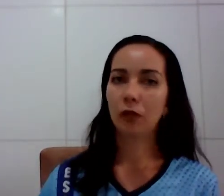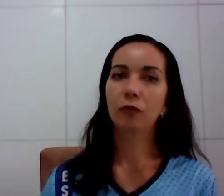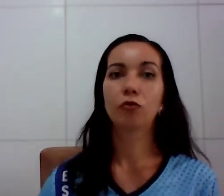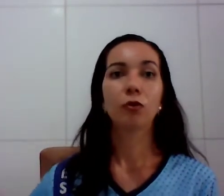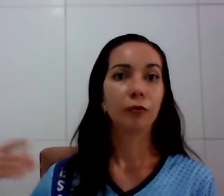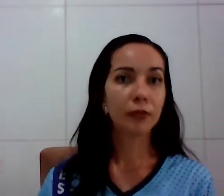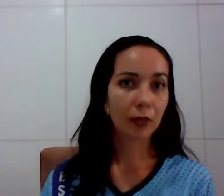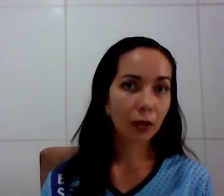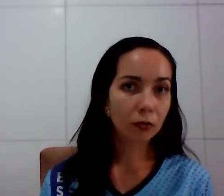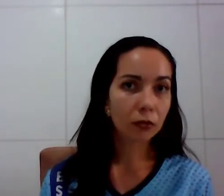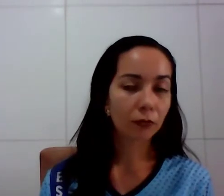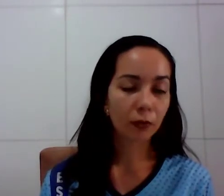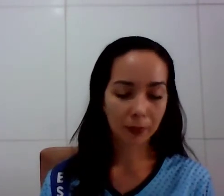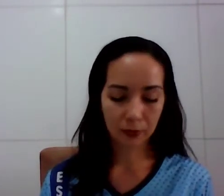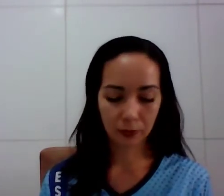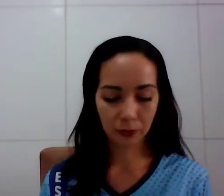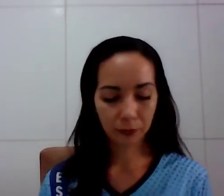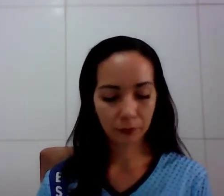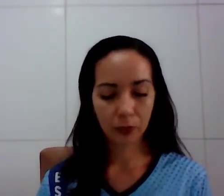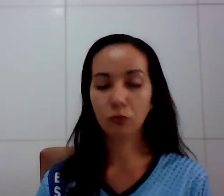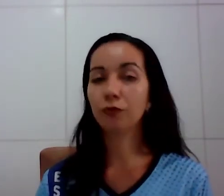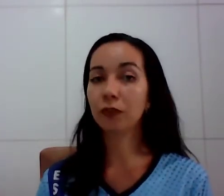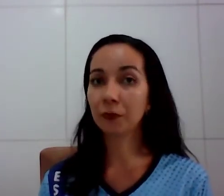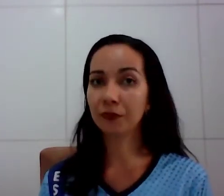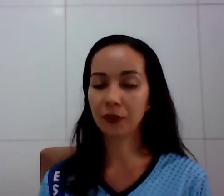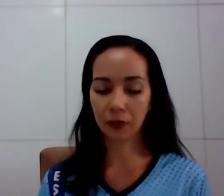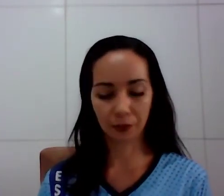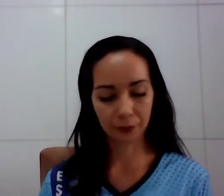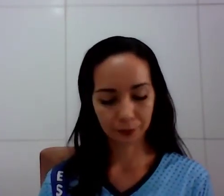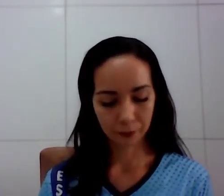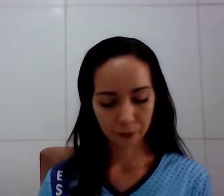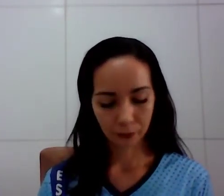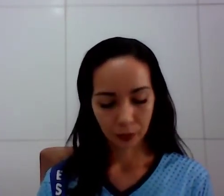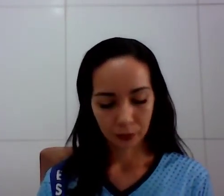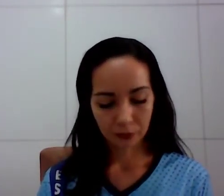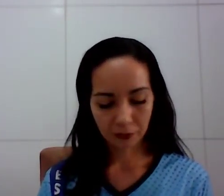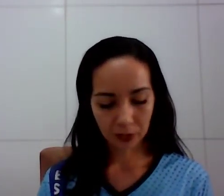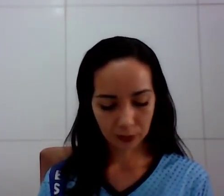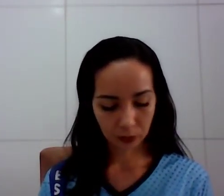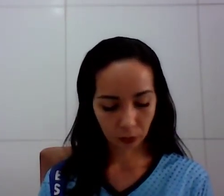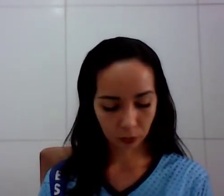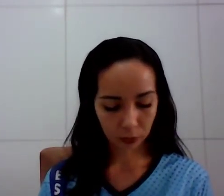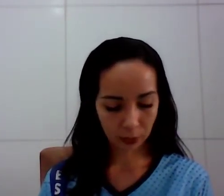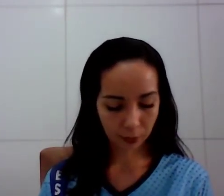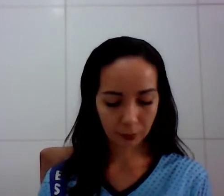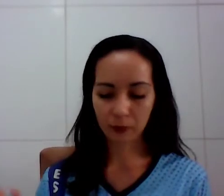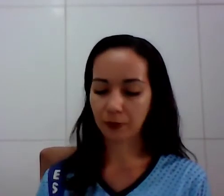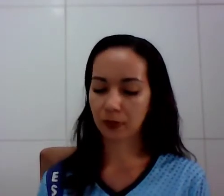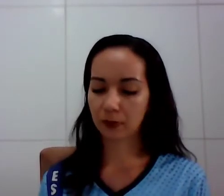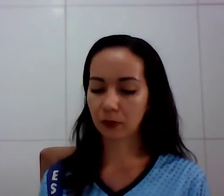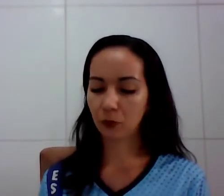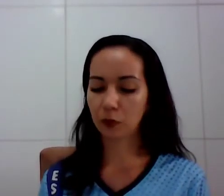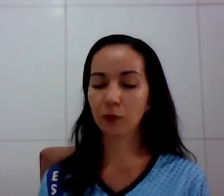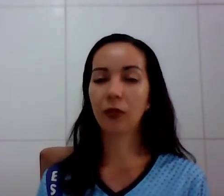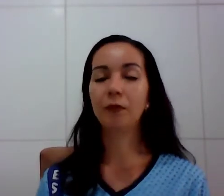anos, os séculos foram passando e tudo foi se modificando. Diferenças ao longo do tempo, diferenças em um mesmo tempo. Nós